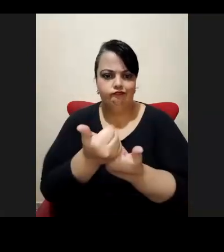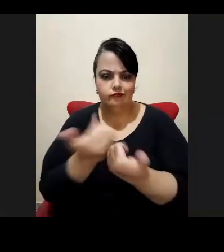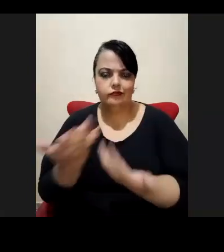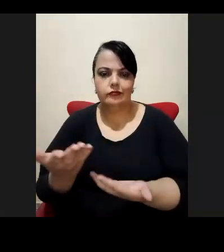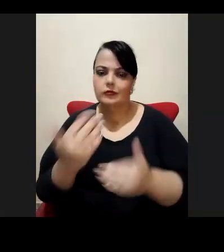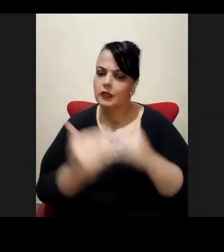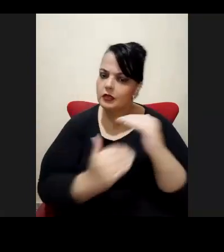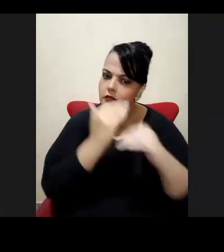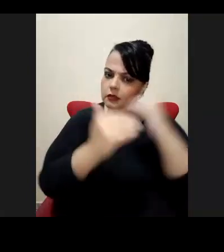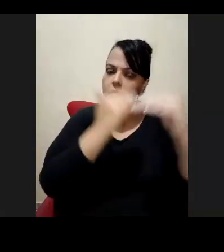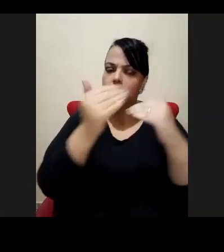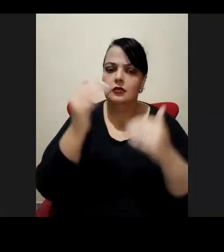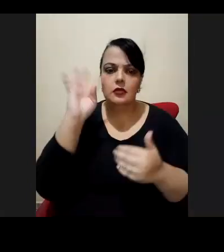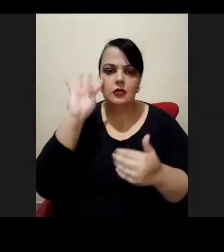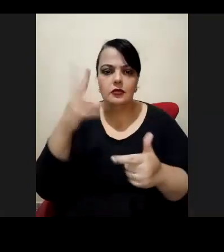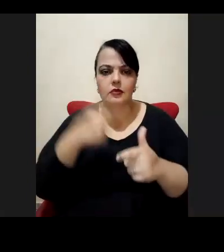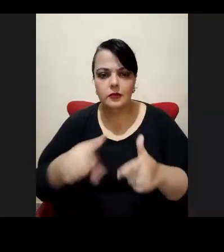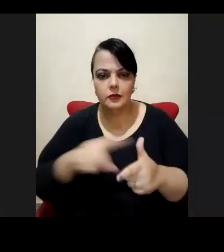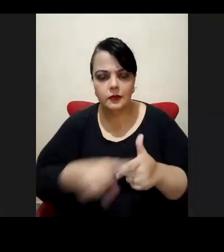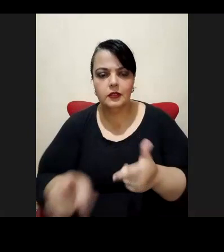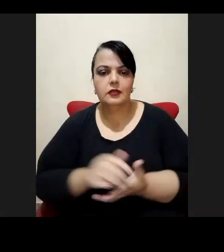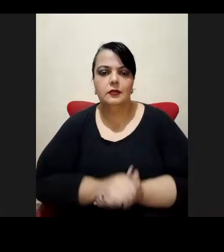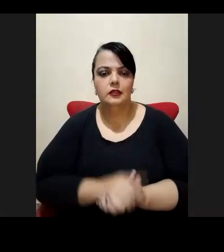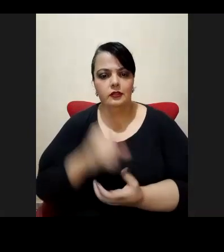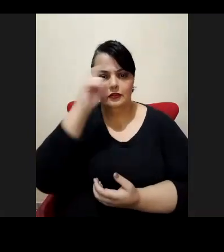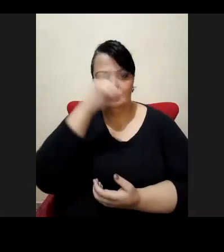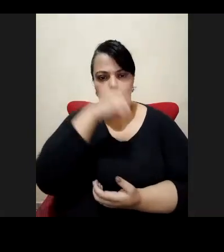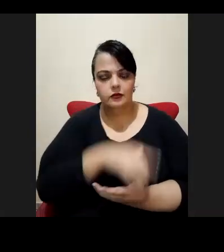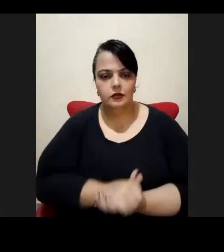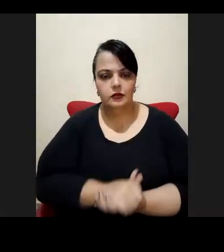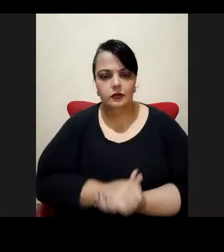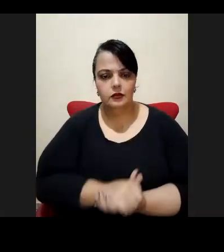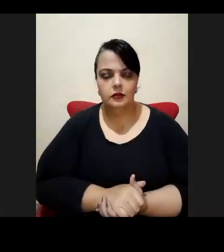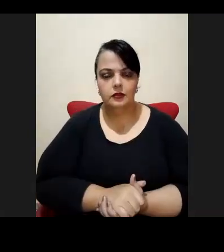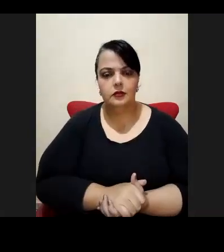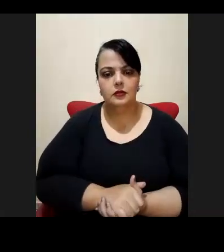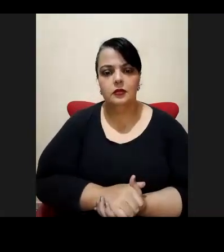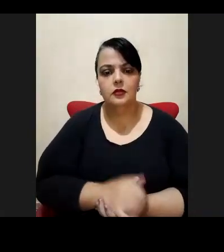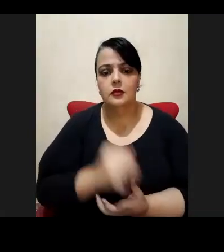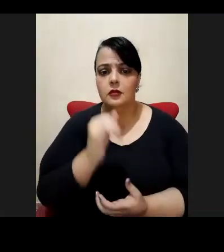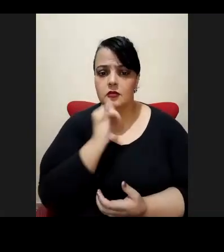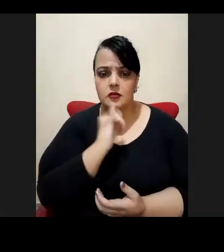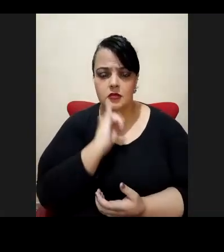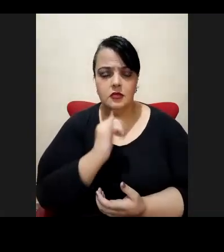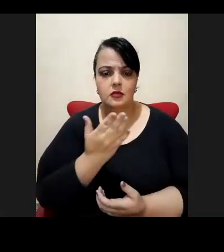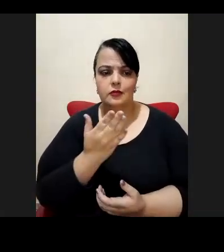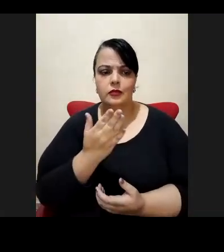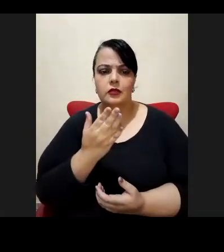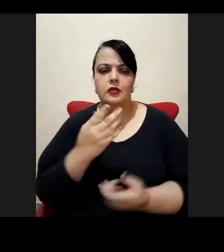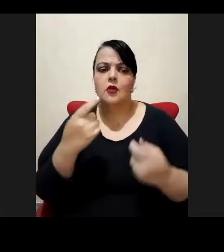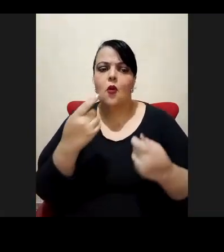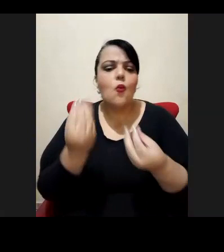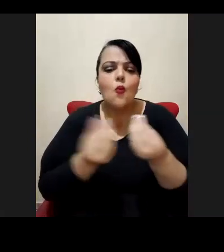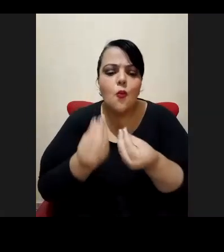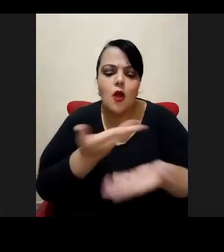processo de resolução das suas dificuldades. Eu não estou dizendo com isso que nós não devemos intervir nas relações